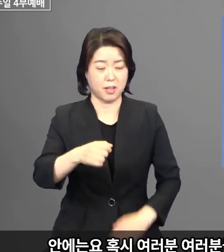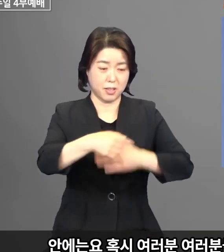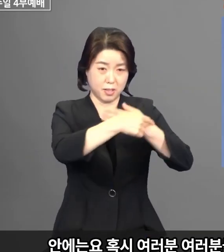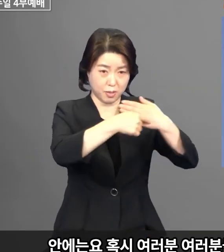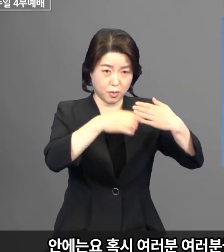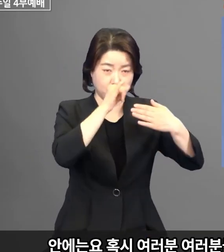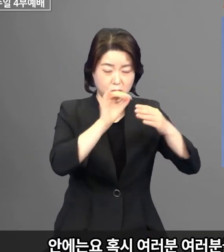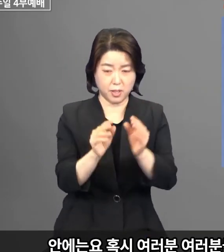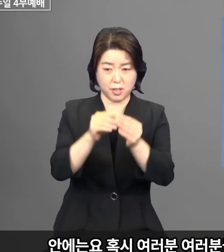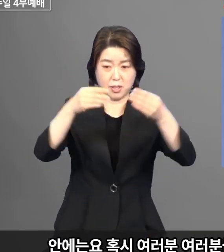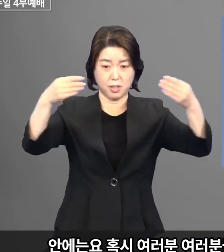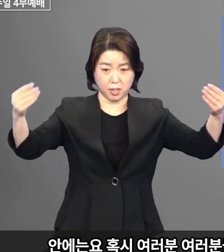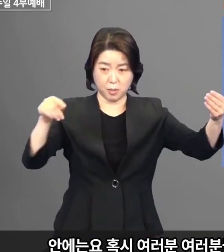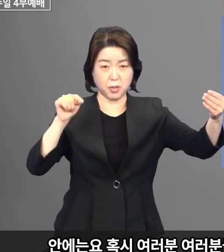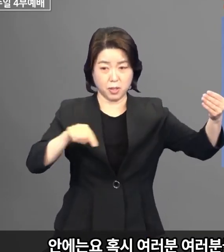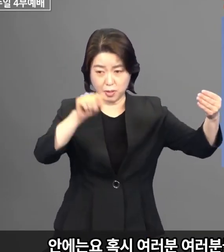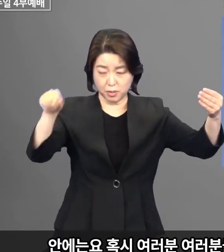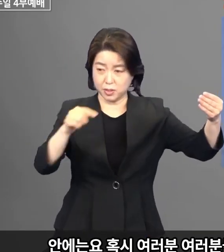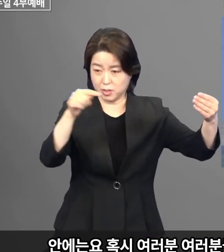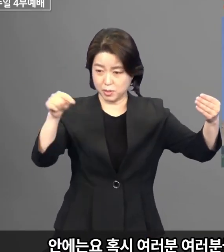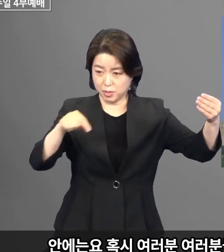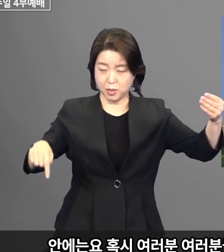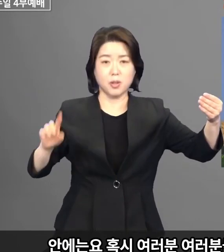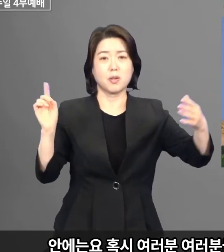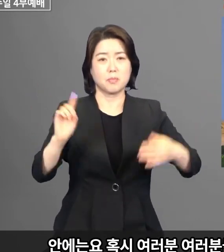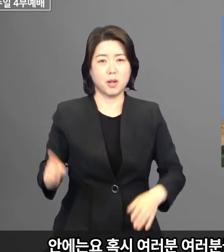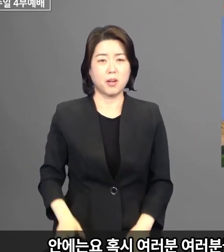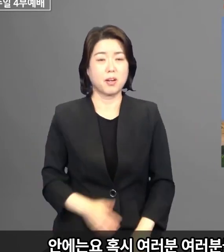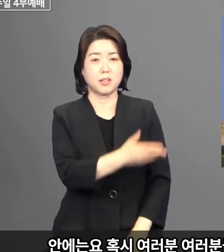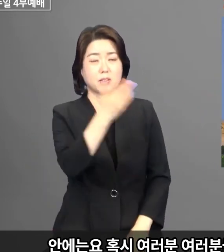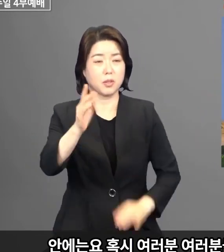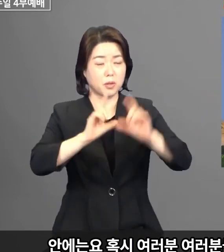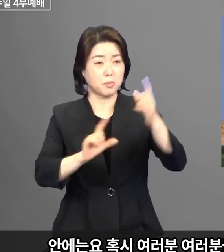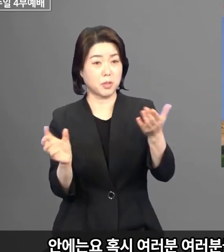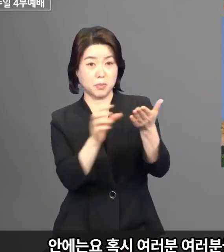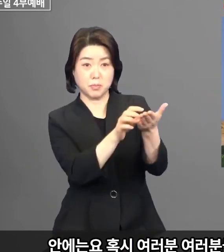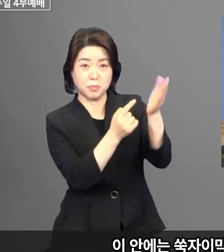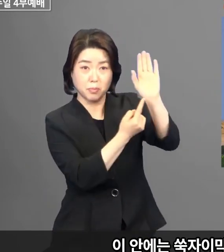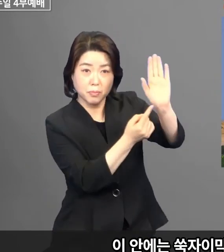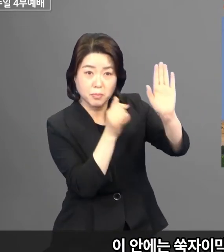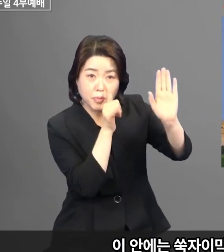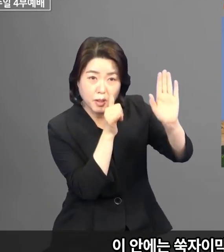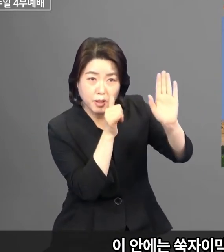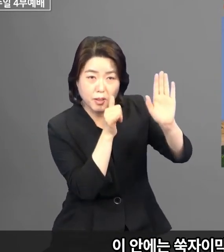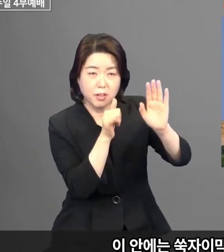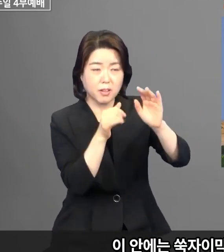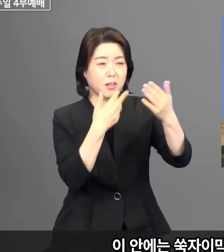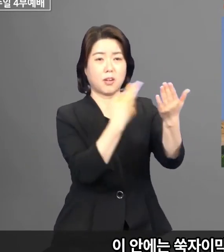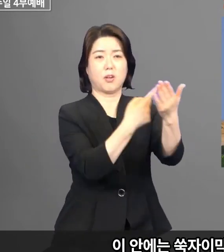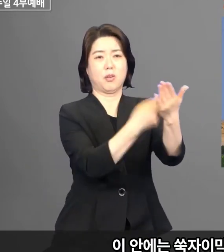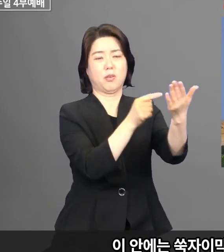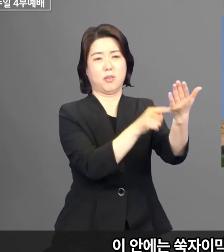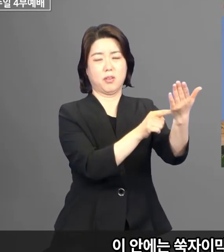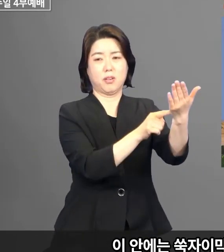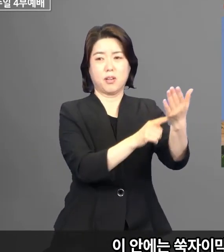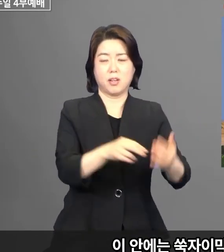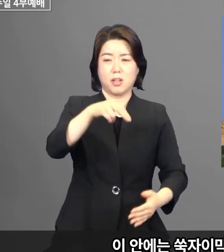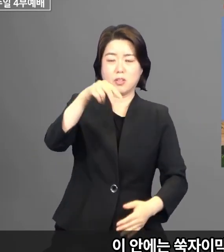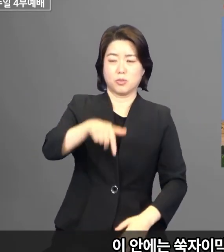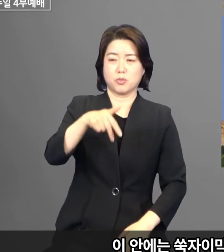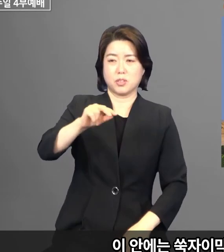안에는요, 혹시 여러분들의 모습이 혹시 보이시나요? 이 안에는 쑥자인